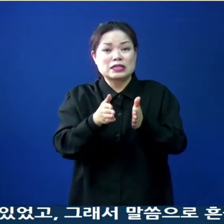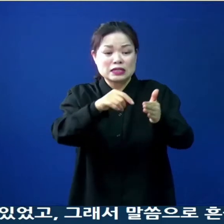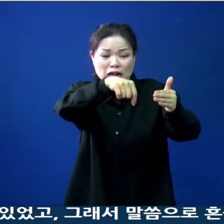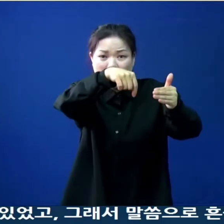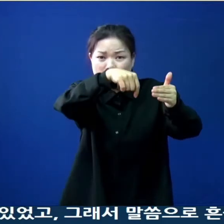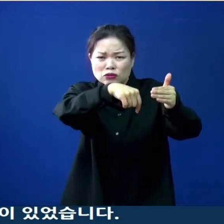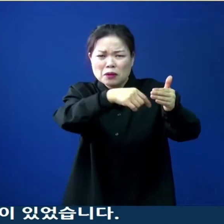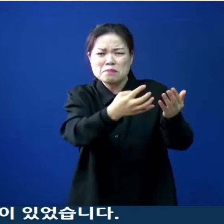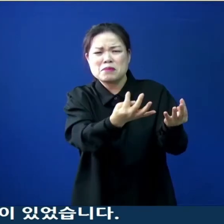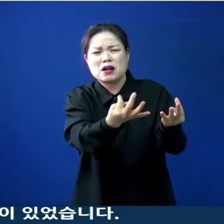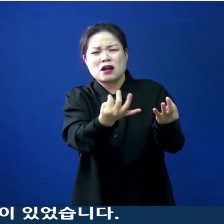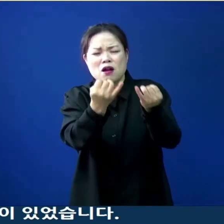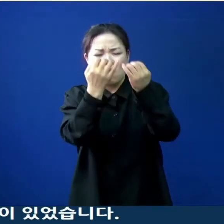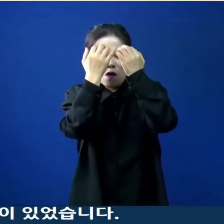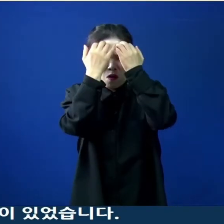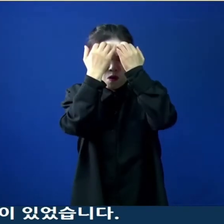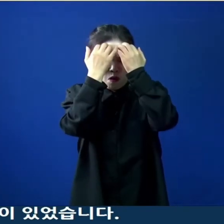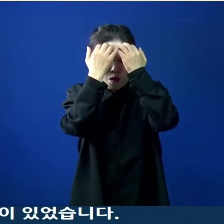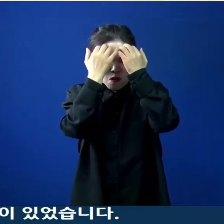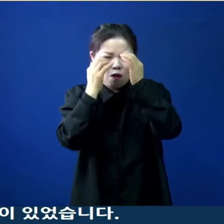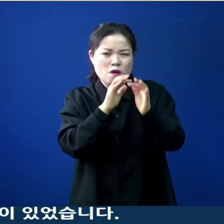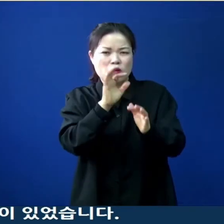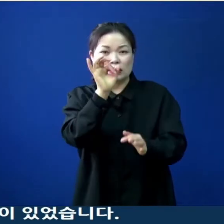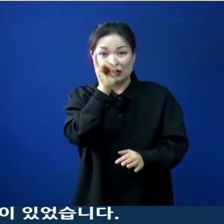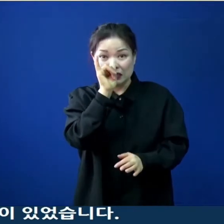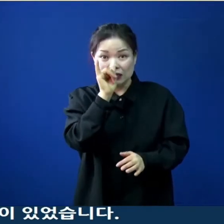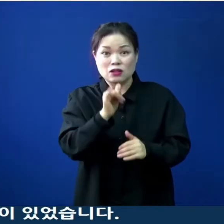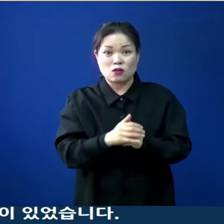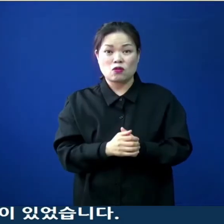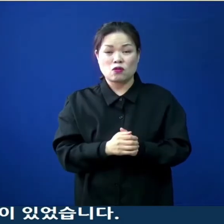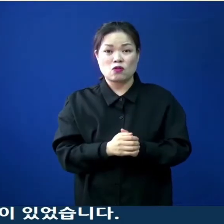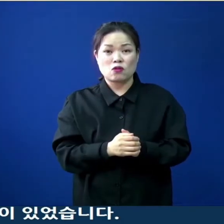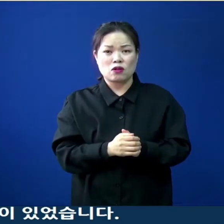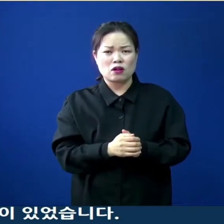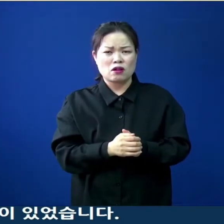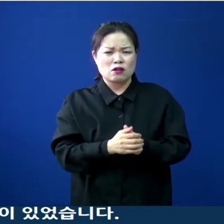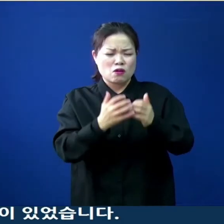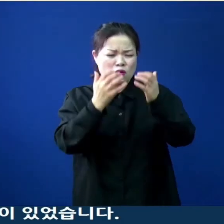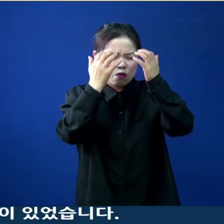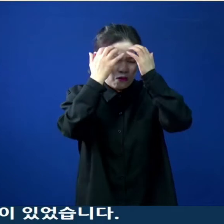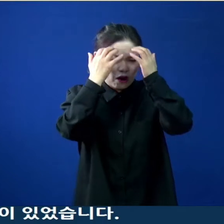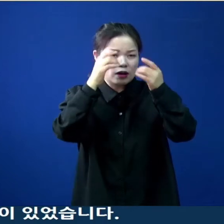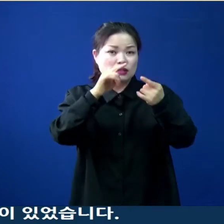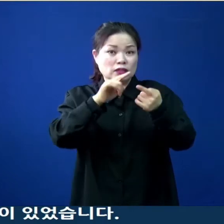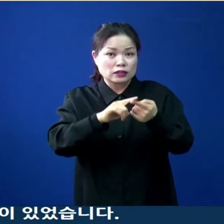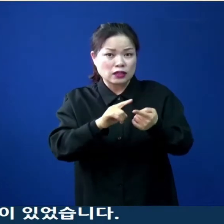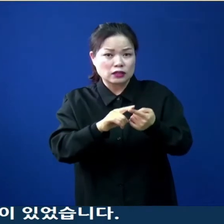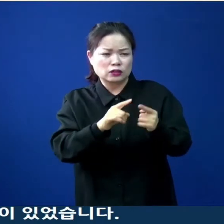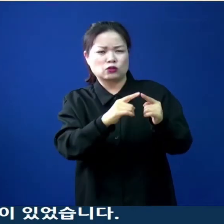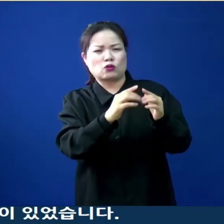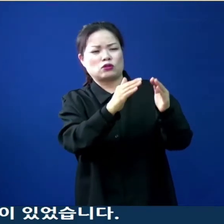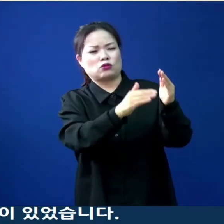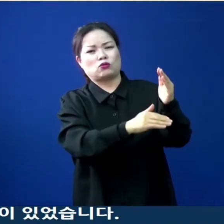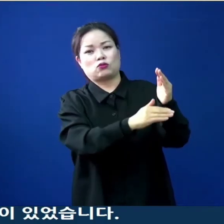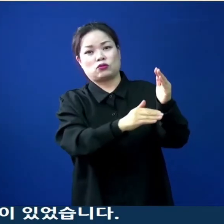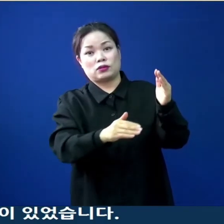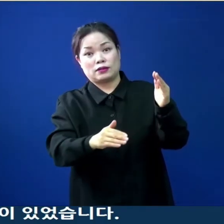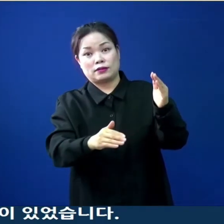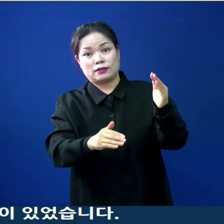가운데 많은 환난들이 여러분을 찾아오게 될 것입니다. 환난에 대해서 바울은 그 교회